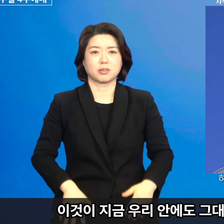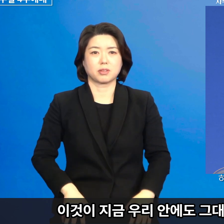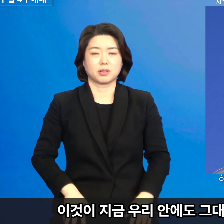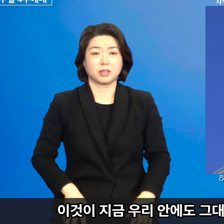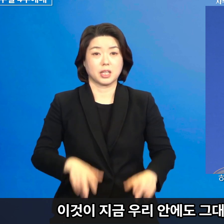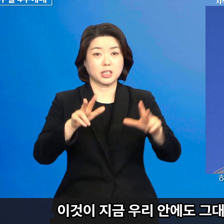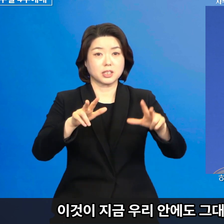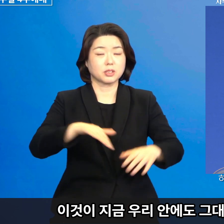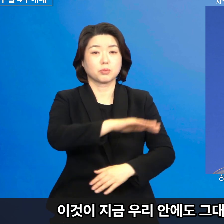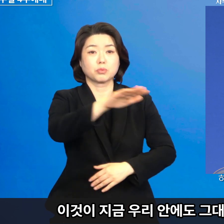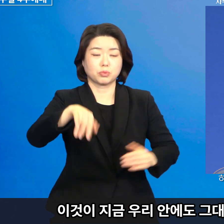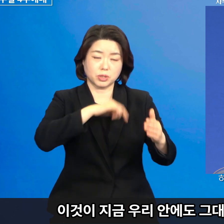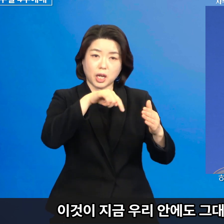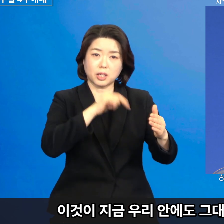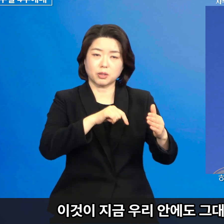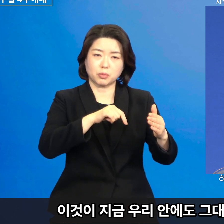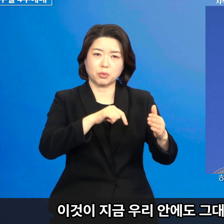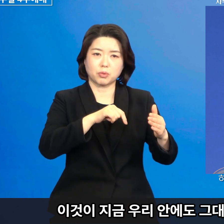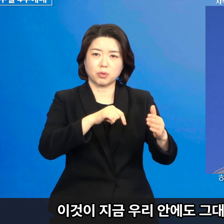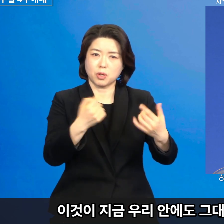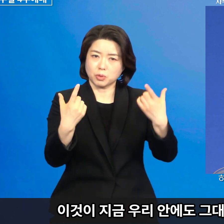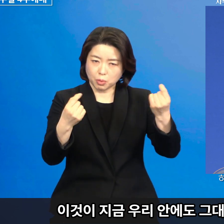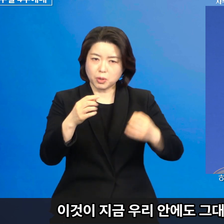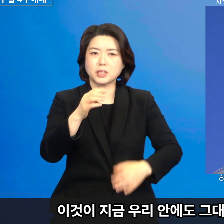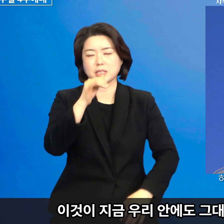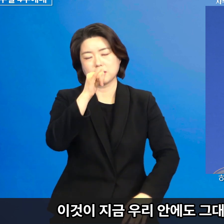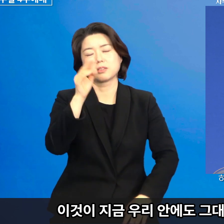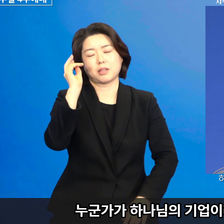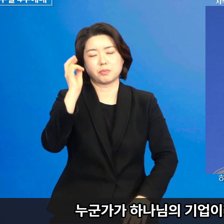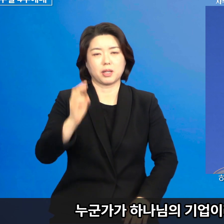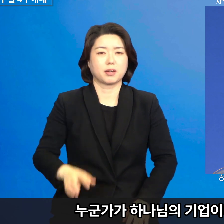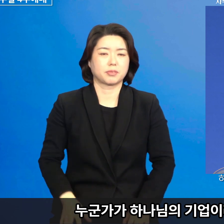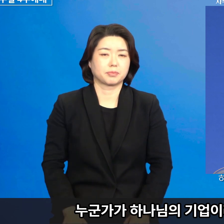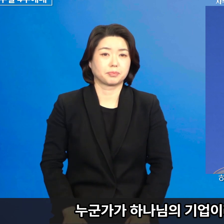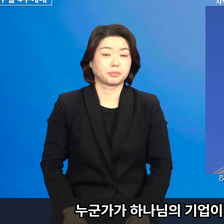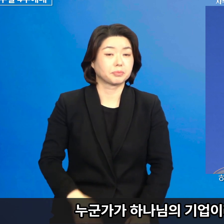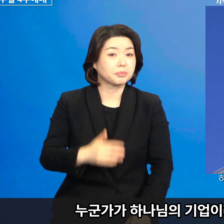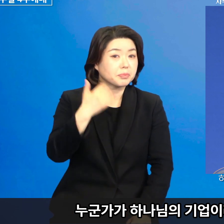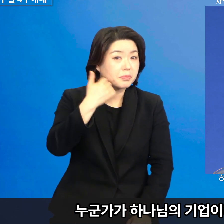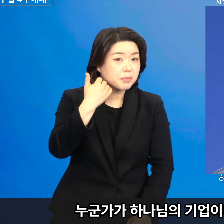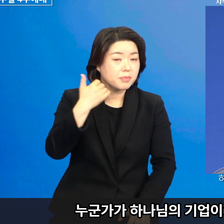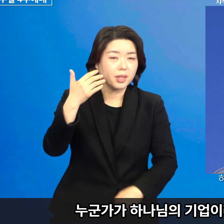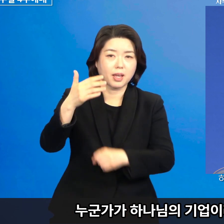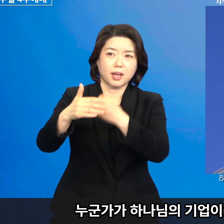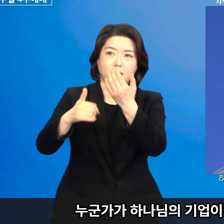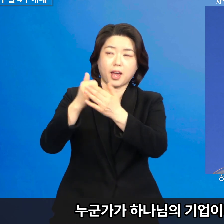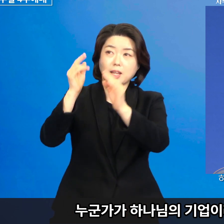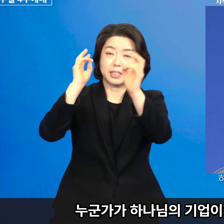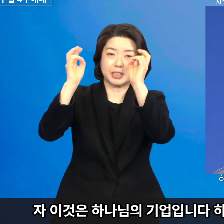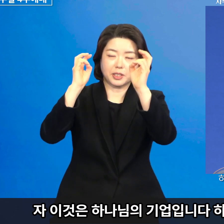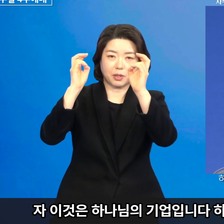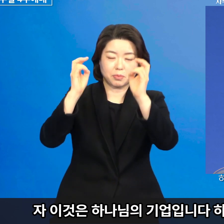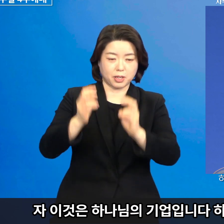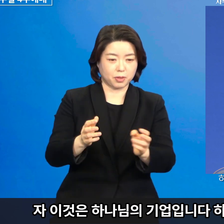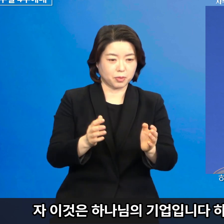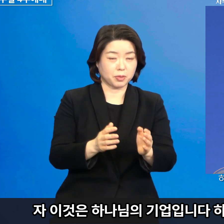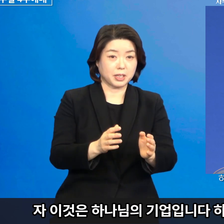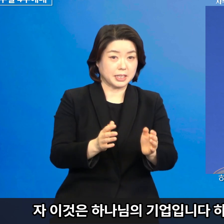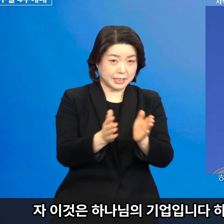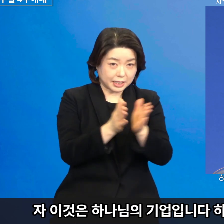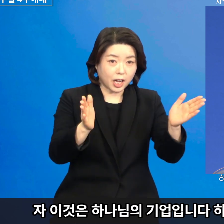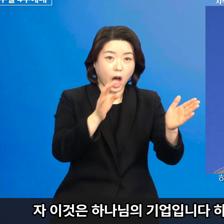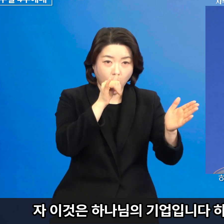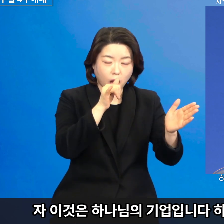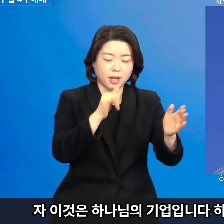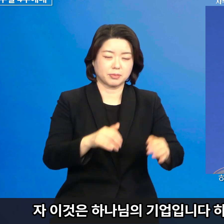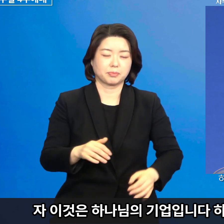우리 안도 그대로 있을 수 있다는 것입니다. 누군가가 하나님의 기업이라고 이제 시작을 했어요. 자, 이것은 하나님의